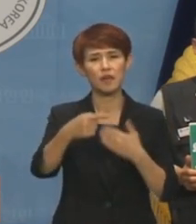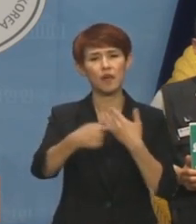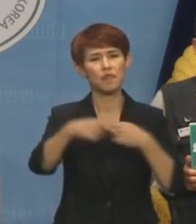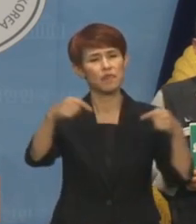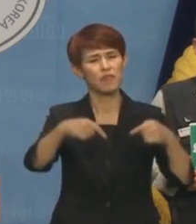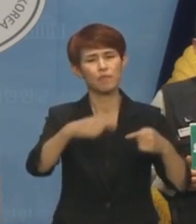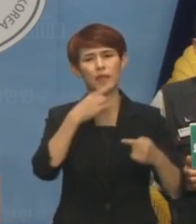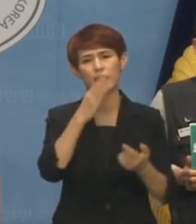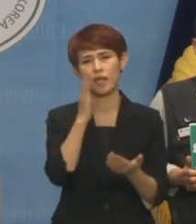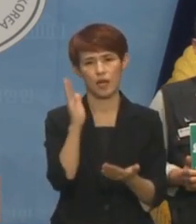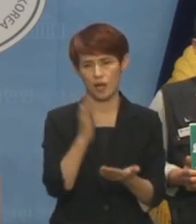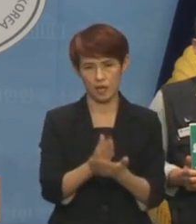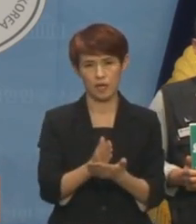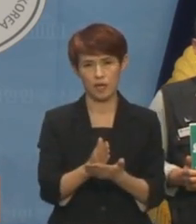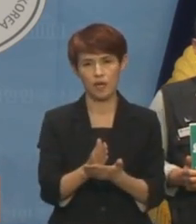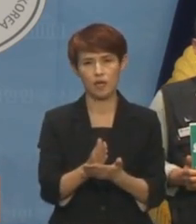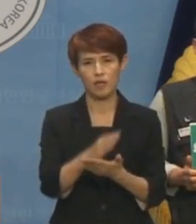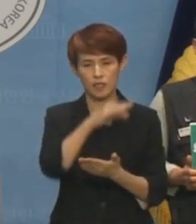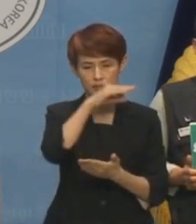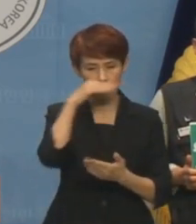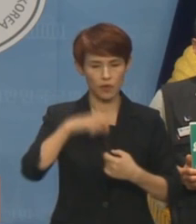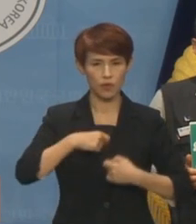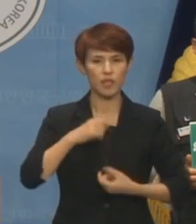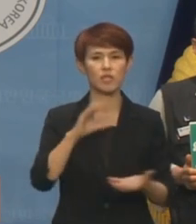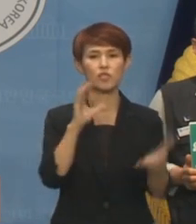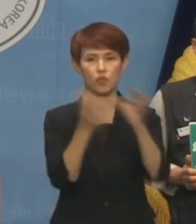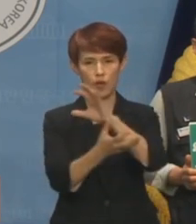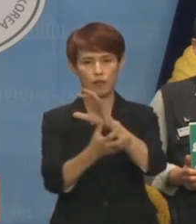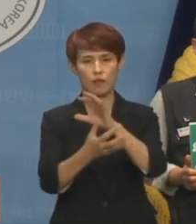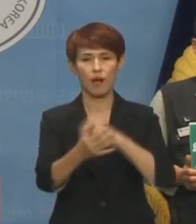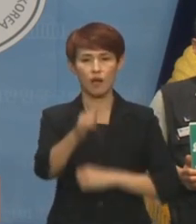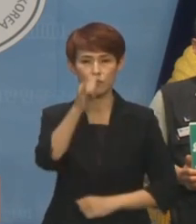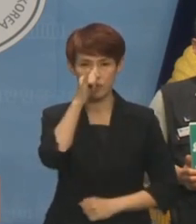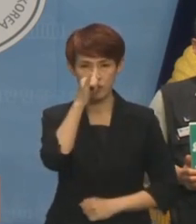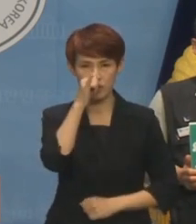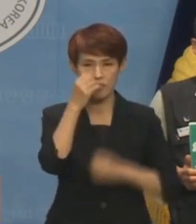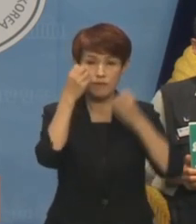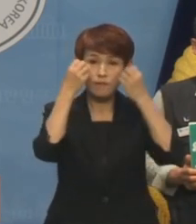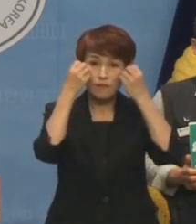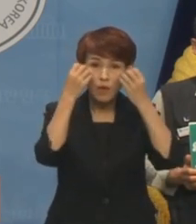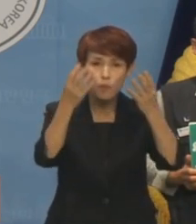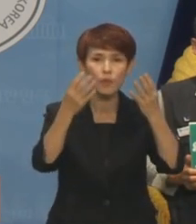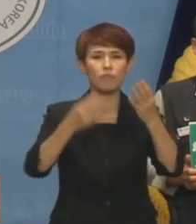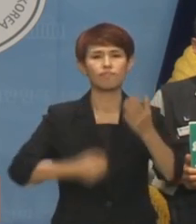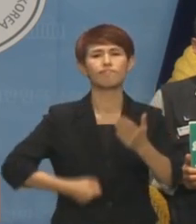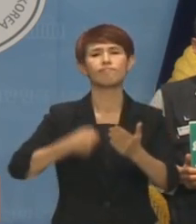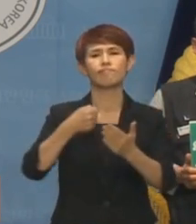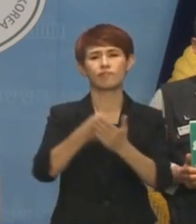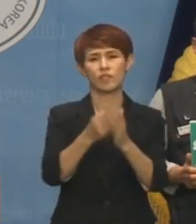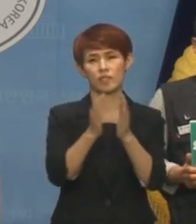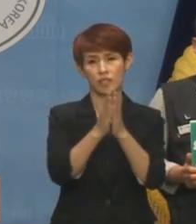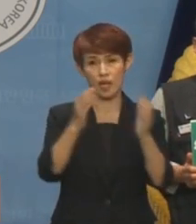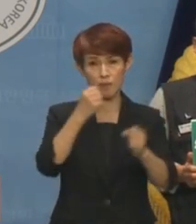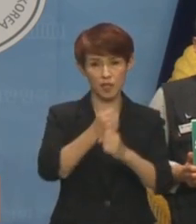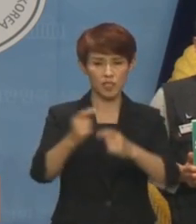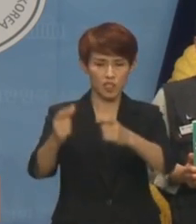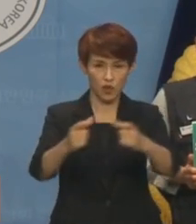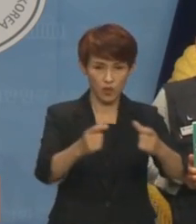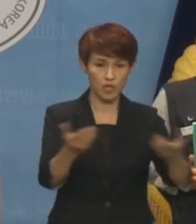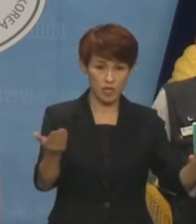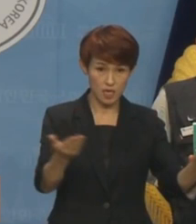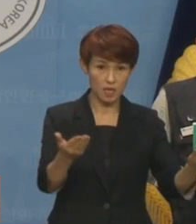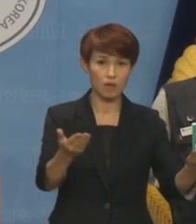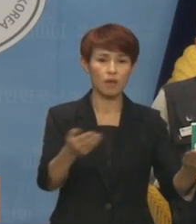묶어내는 것이 아니라 정의로운 전환을 현실적으로 추진할 수 있는 새롭고도 담대한 틀거리를 지역에서 업종에서 만드는